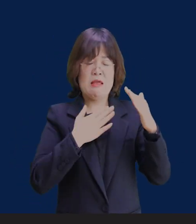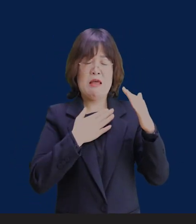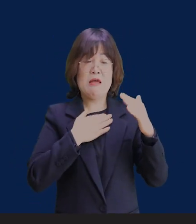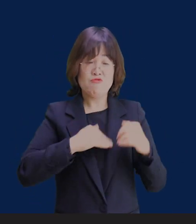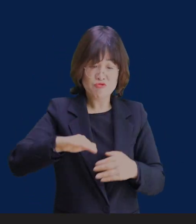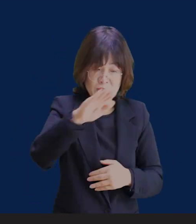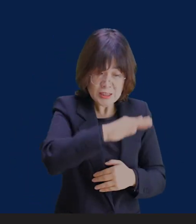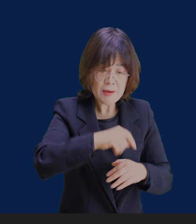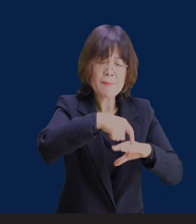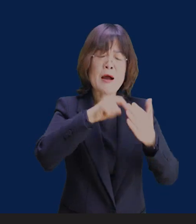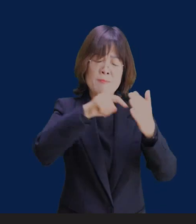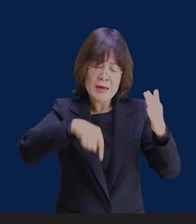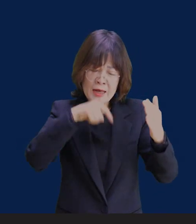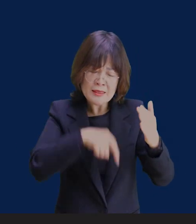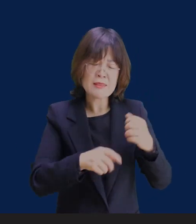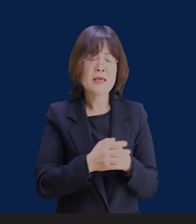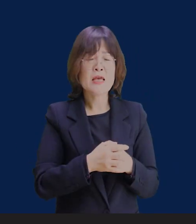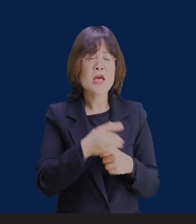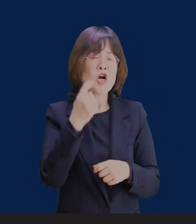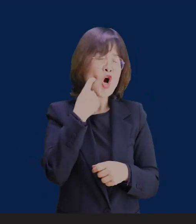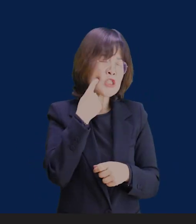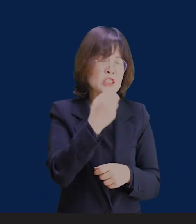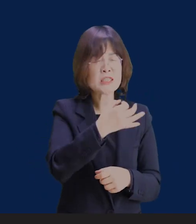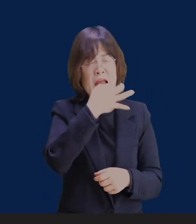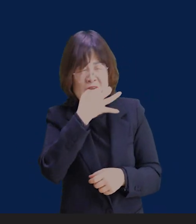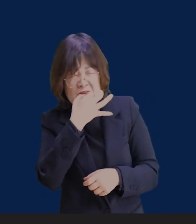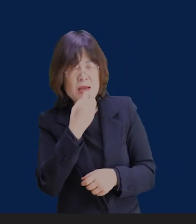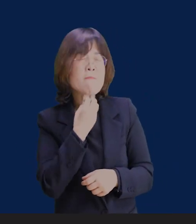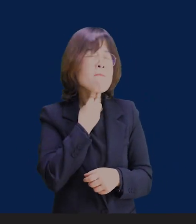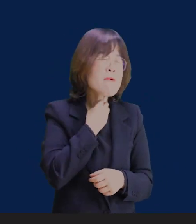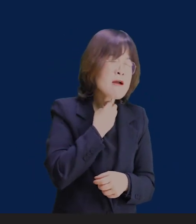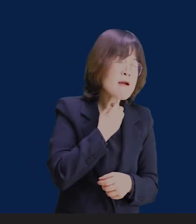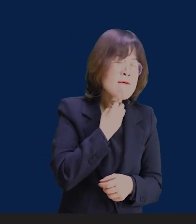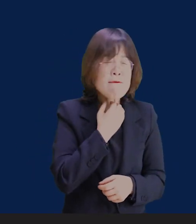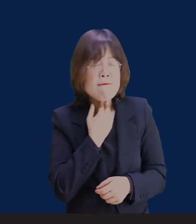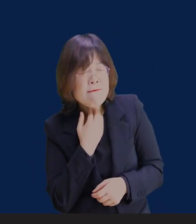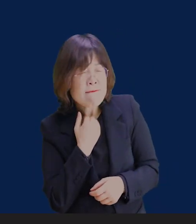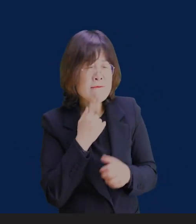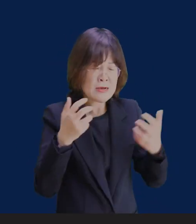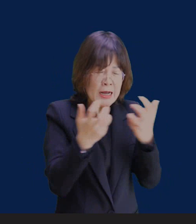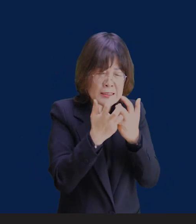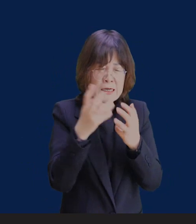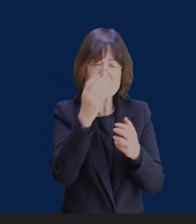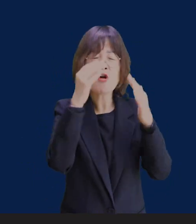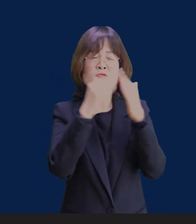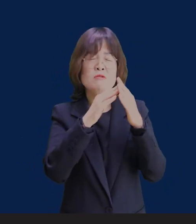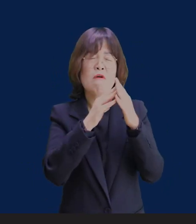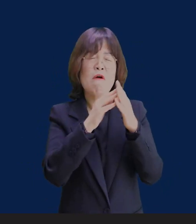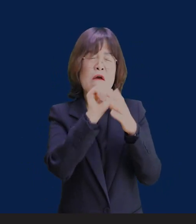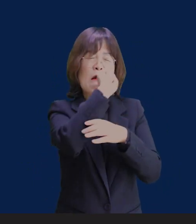성전인 우리들이 말할 수 없는 탐욕과 거짓과 음란과 더러움으로 우리의